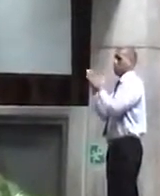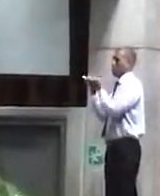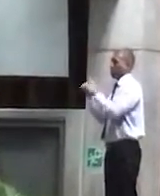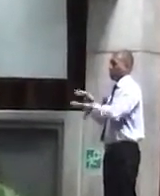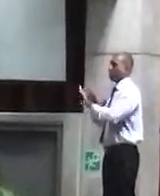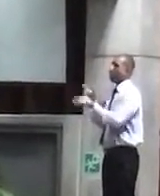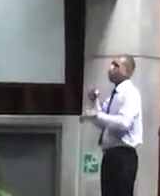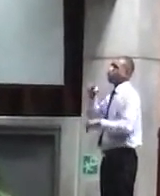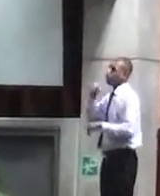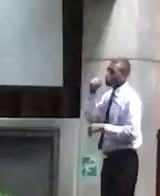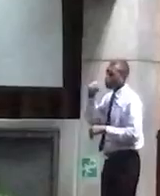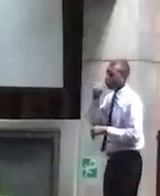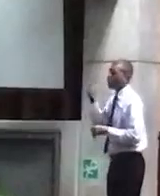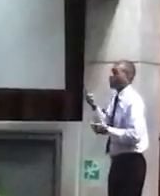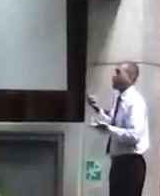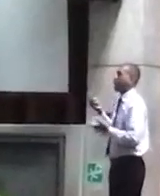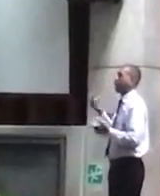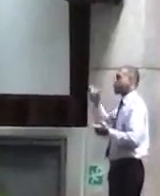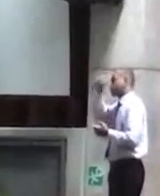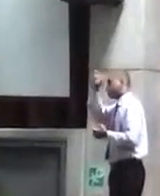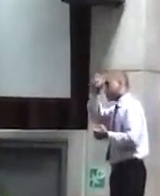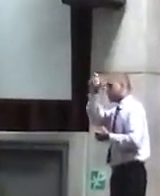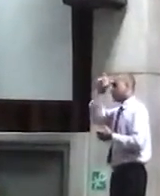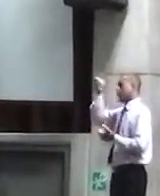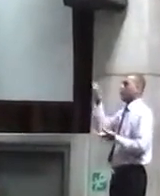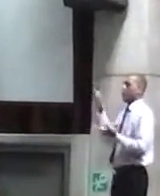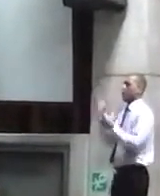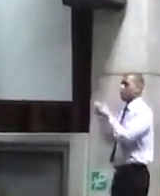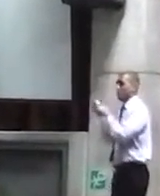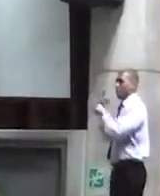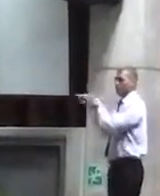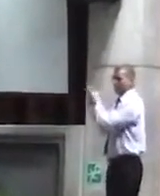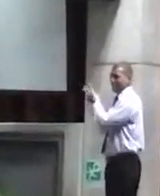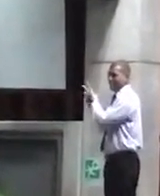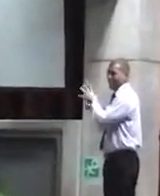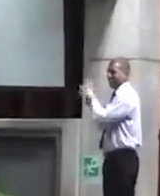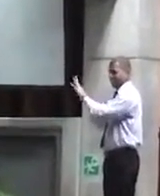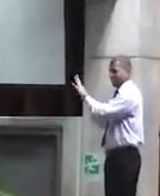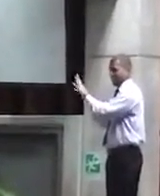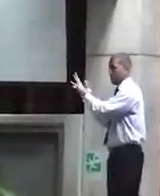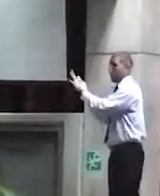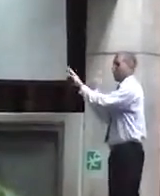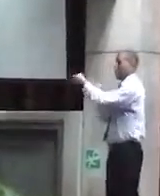Nicaragua, 34 de 91. 28 dan cuenta de un estancamiento.